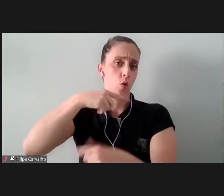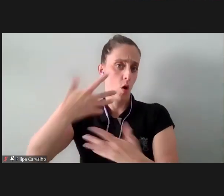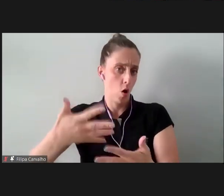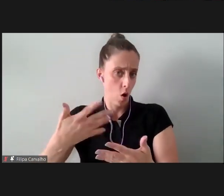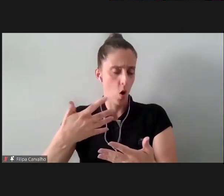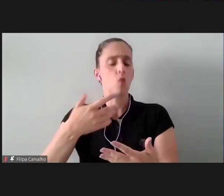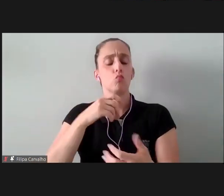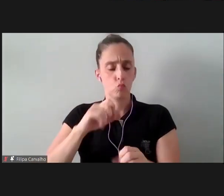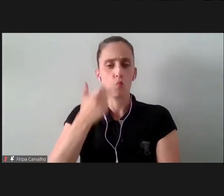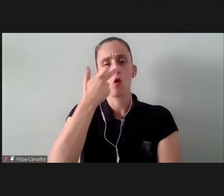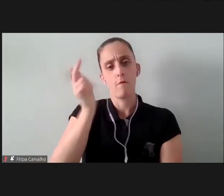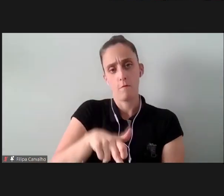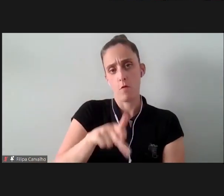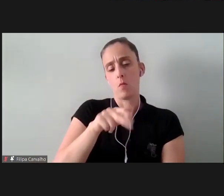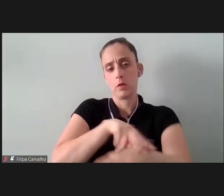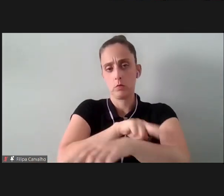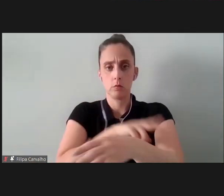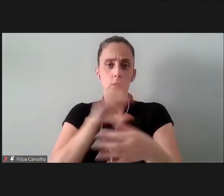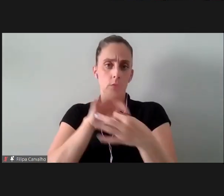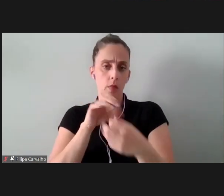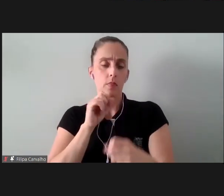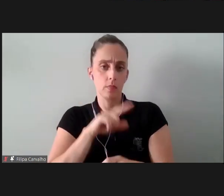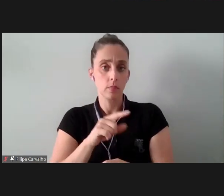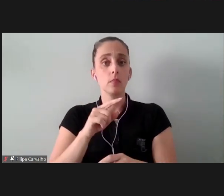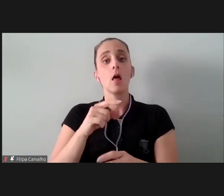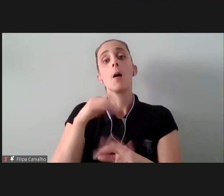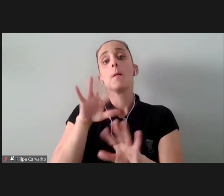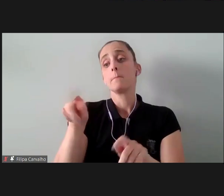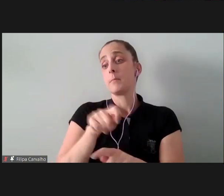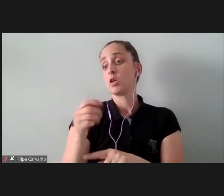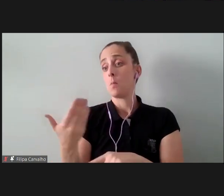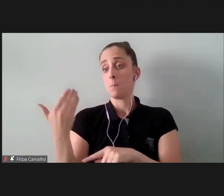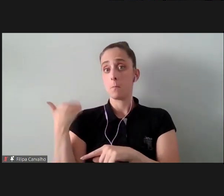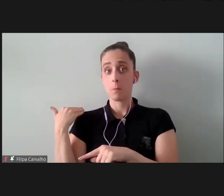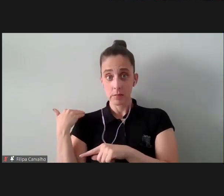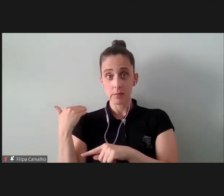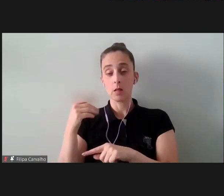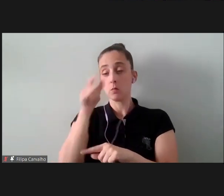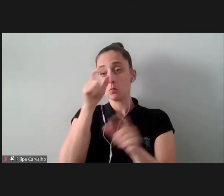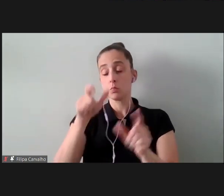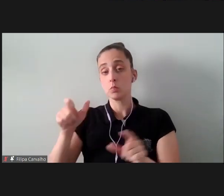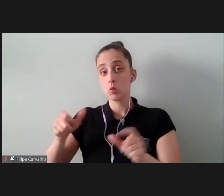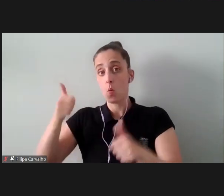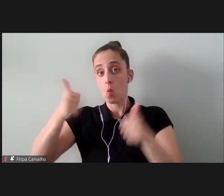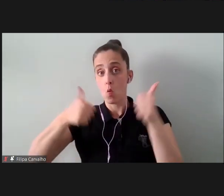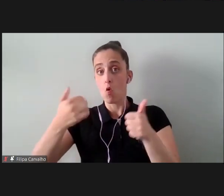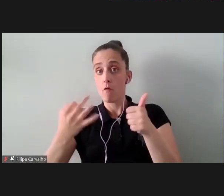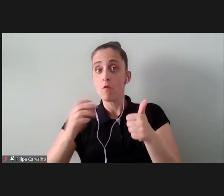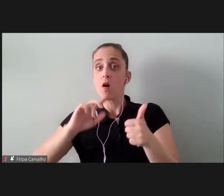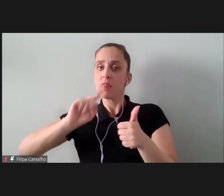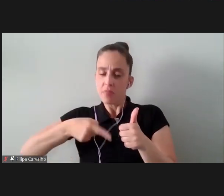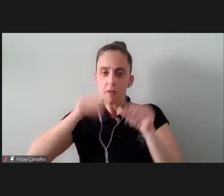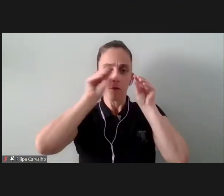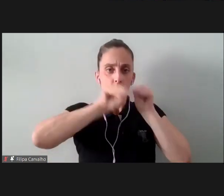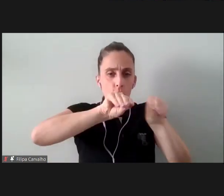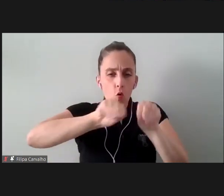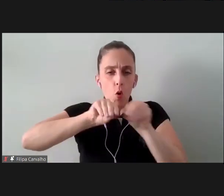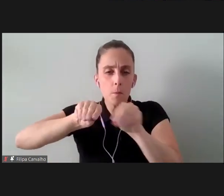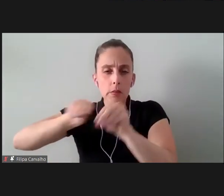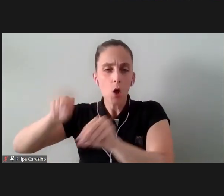administrativa, deverão, a partir do mês passado, deverão agora ter formações